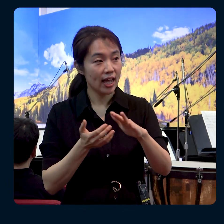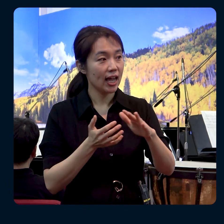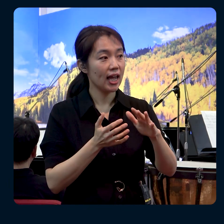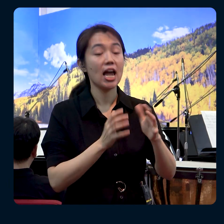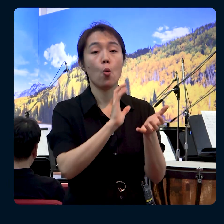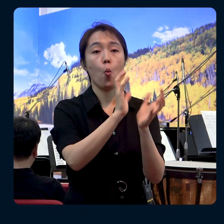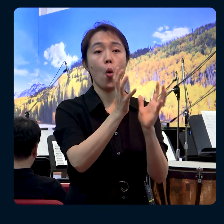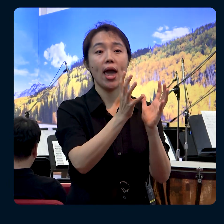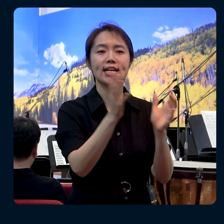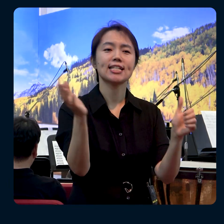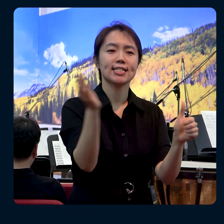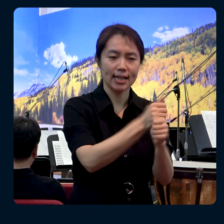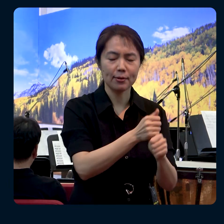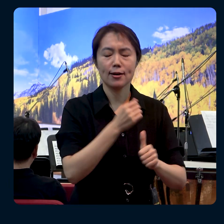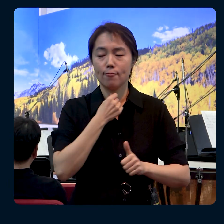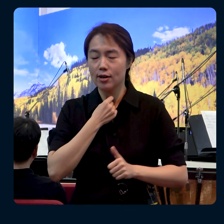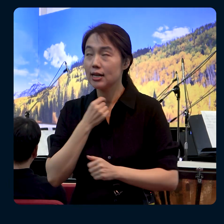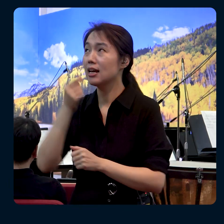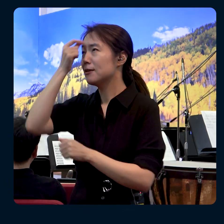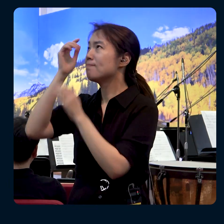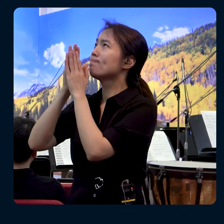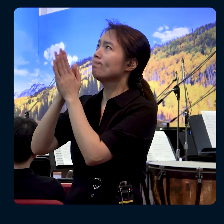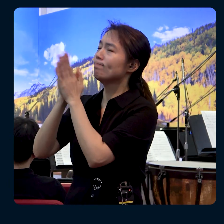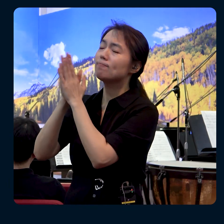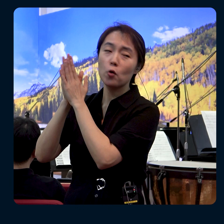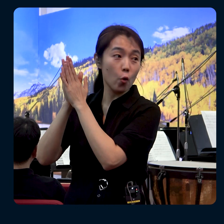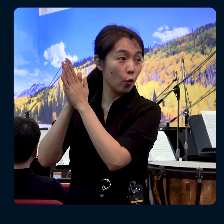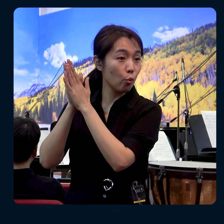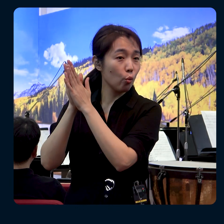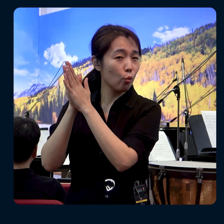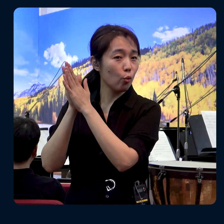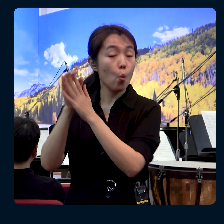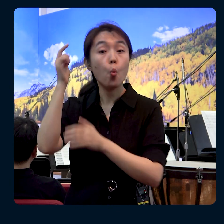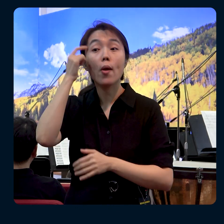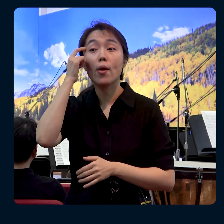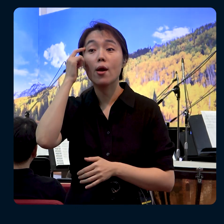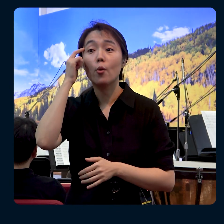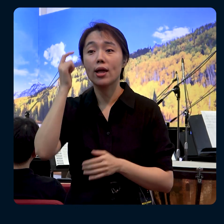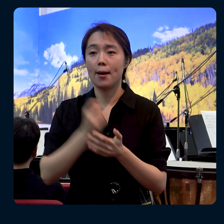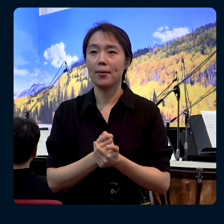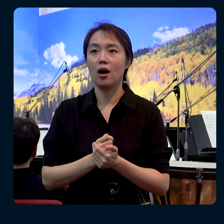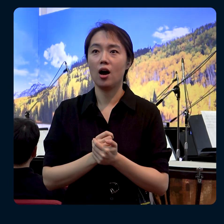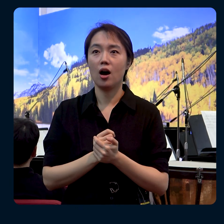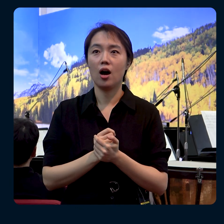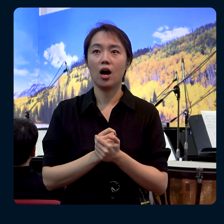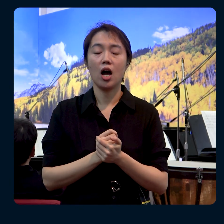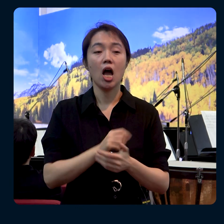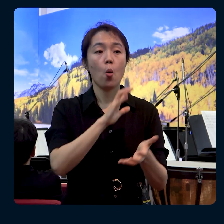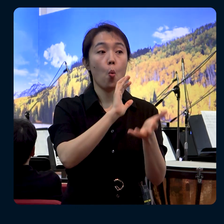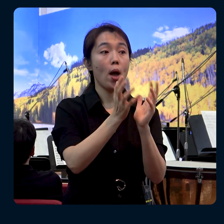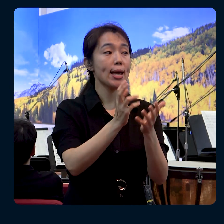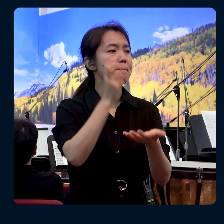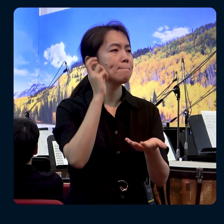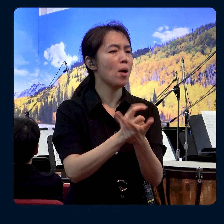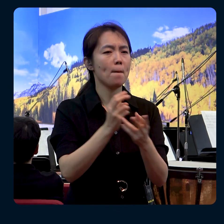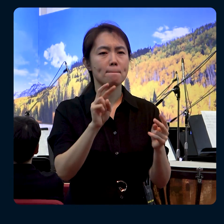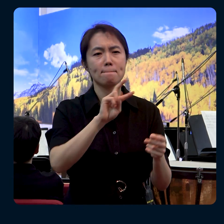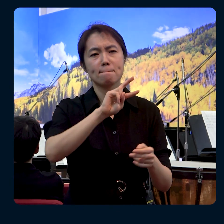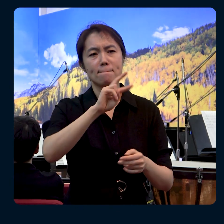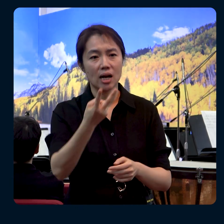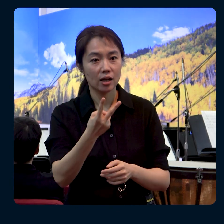그거예요. 주님, 공청회 날짜가 6월 말 이전에 잡혀야 합니다. 2차. 왜냐면요, 공청회 법이